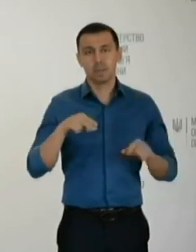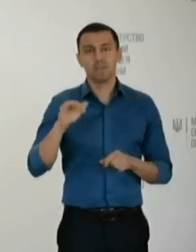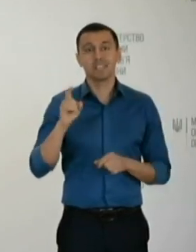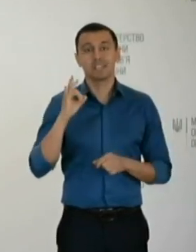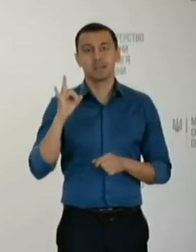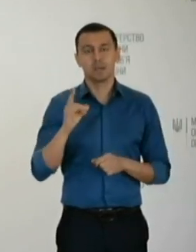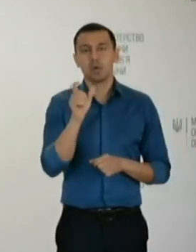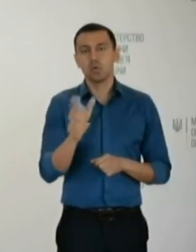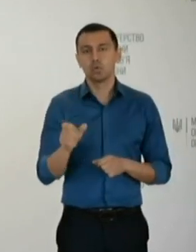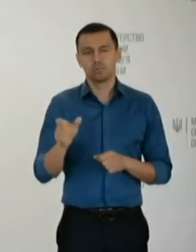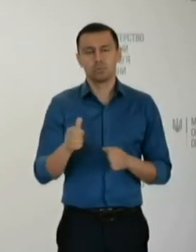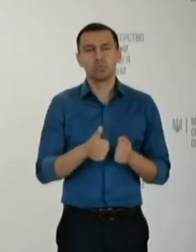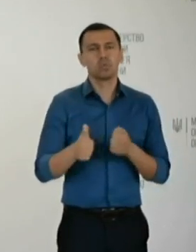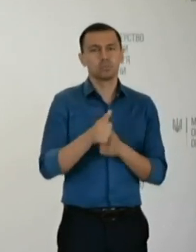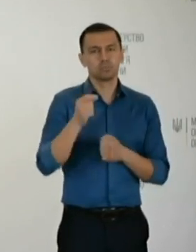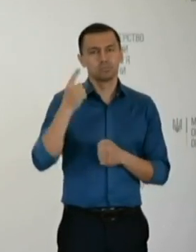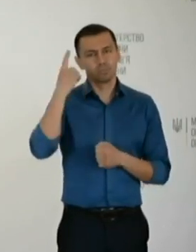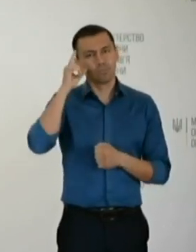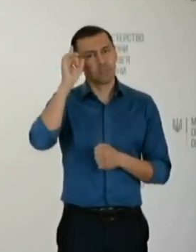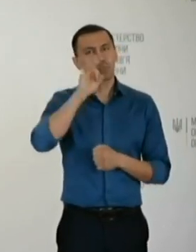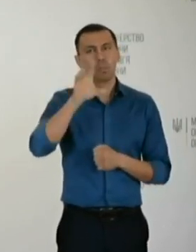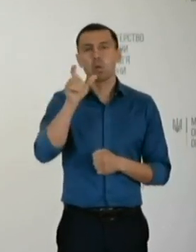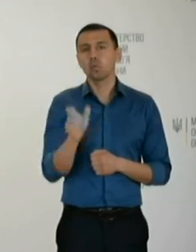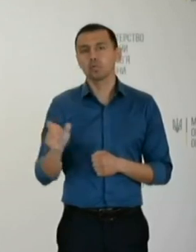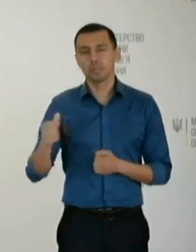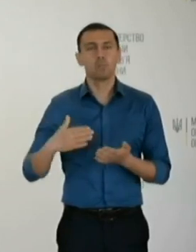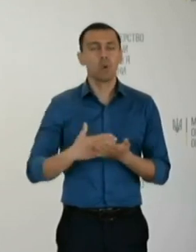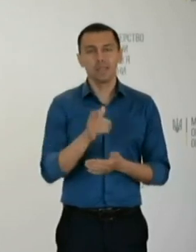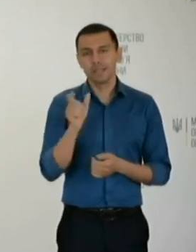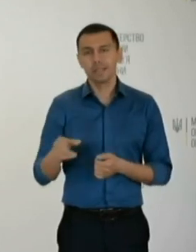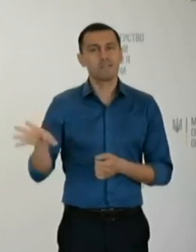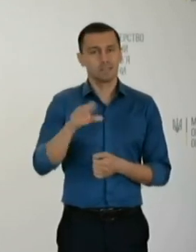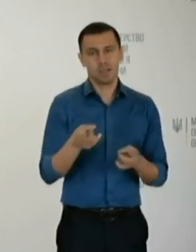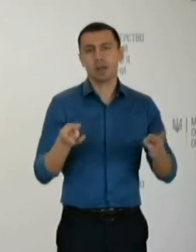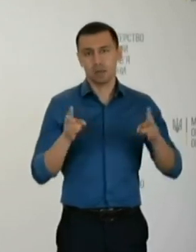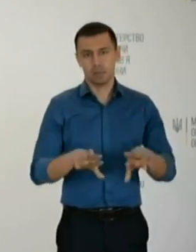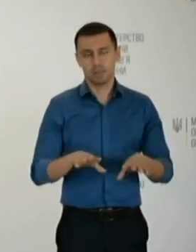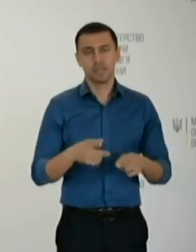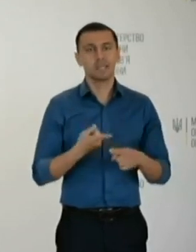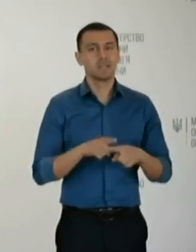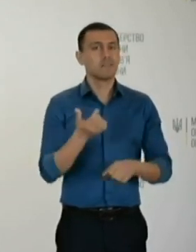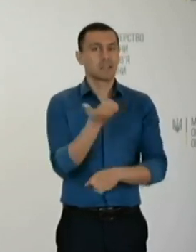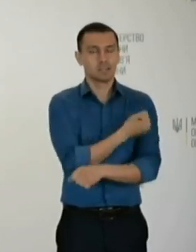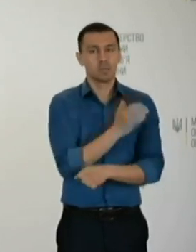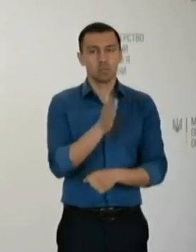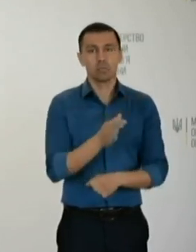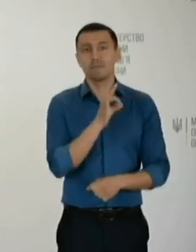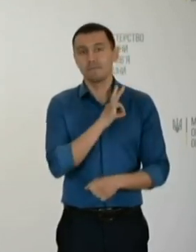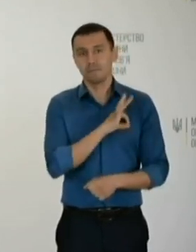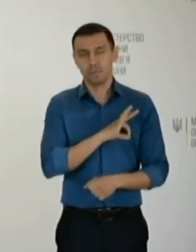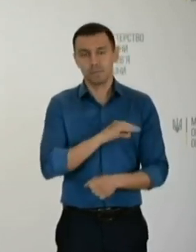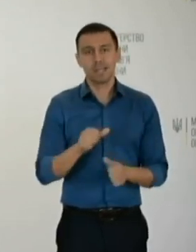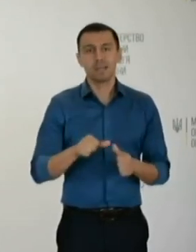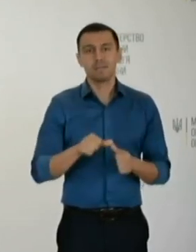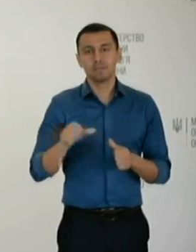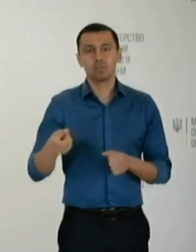Pfizer, лідерів думок, відомих осіб, політиків і всіх решта. Ці вакцини підуть виключно